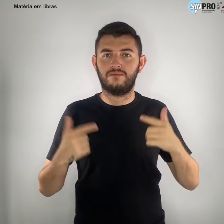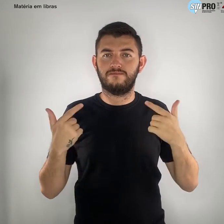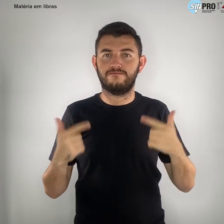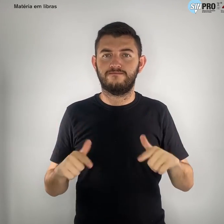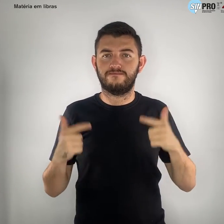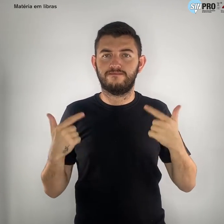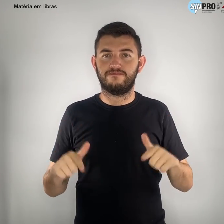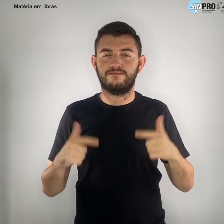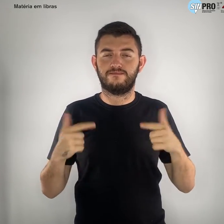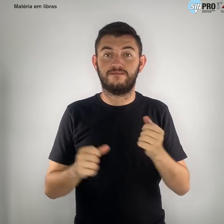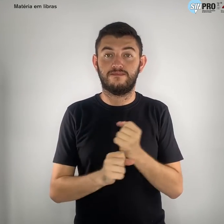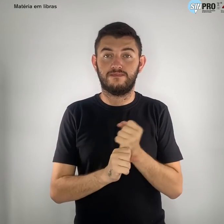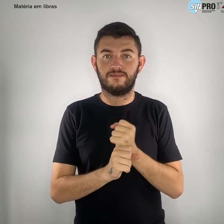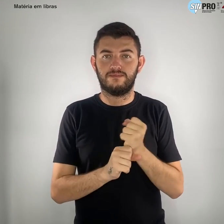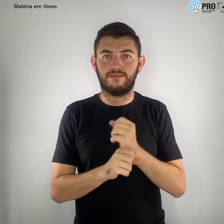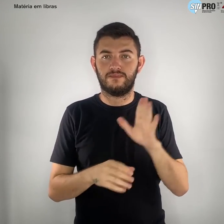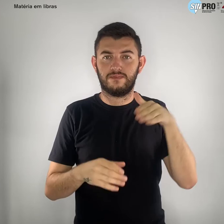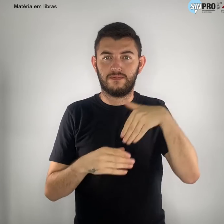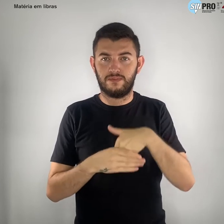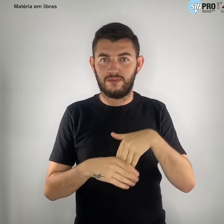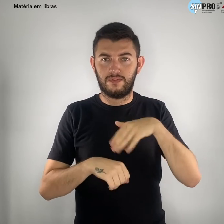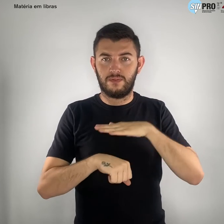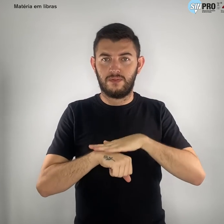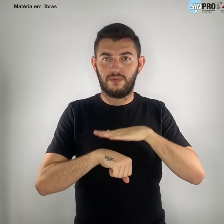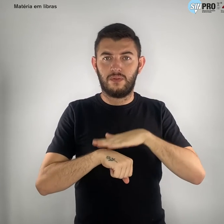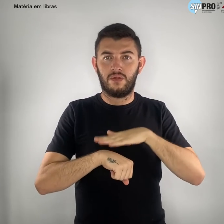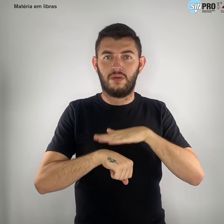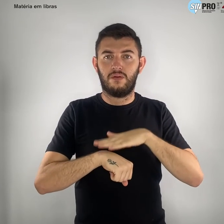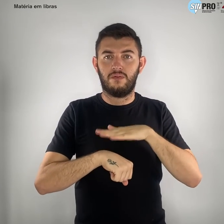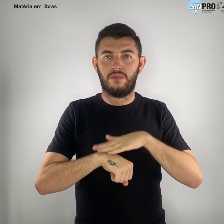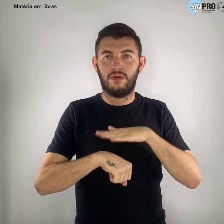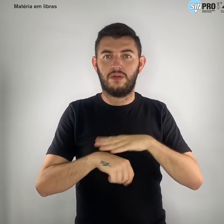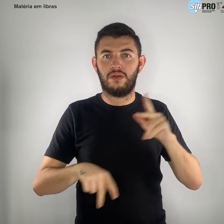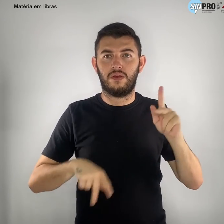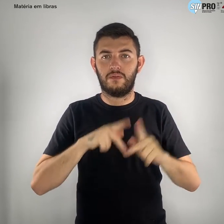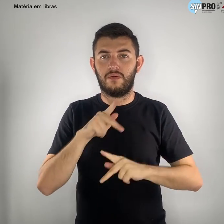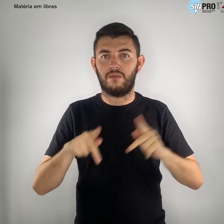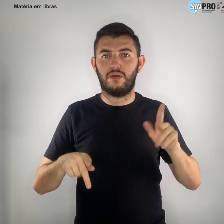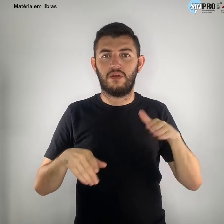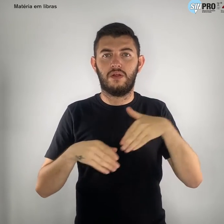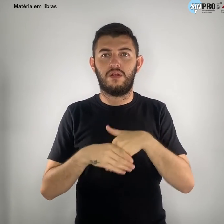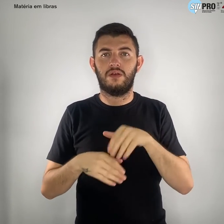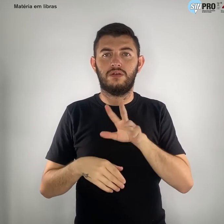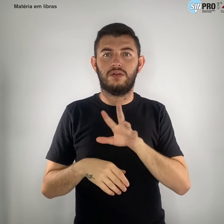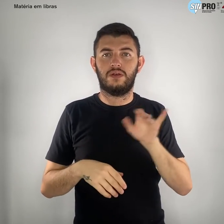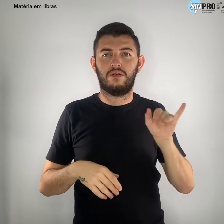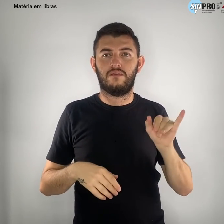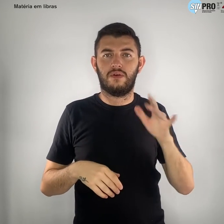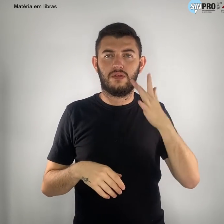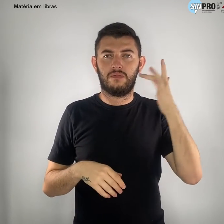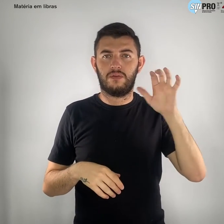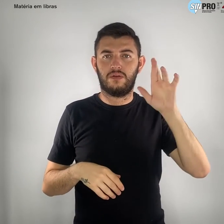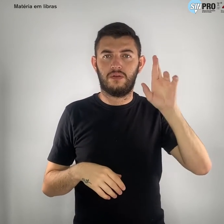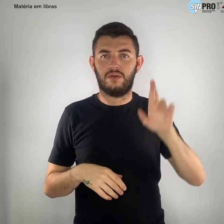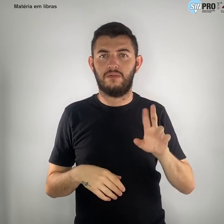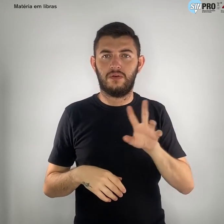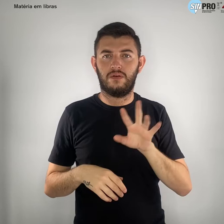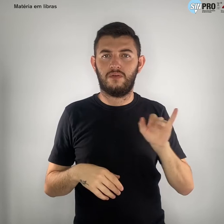eleitoral, momento em que a população elegerá os representantes que ocuparão as cadeiras na Câmara dos